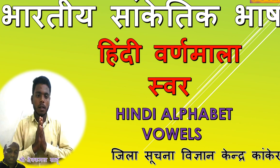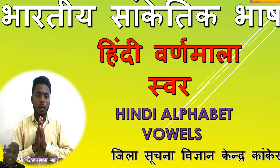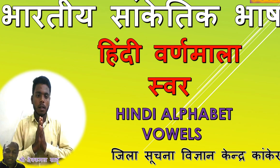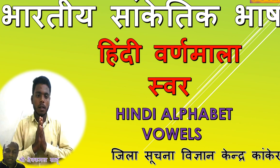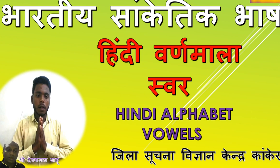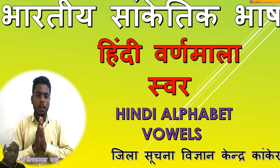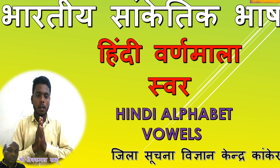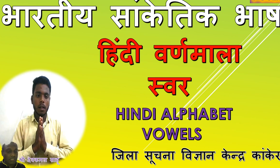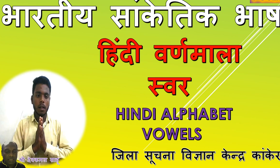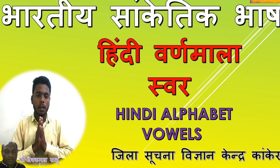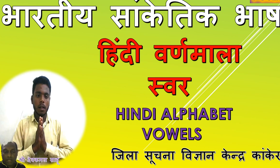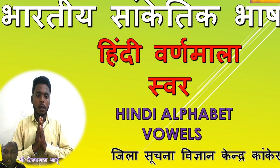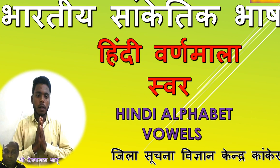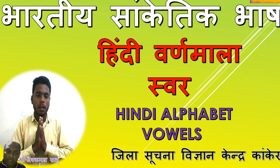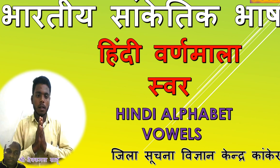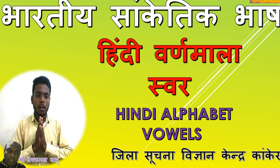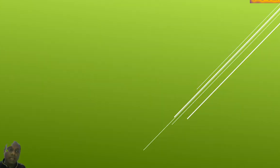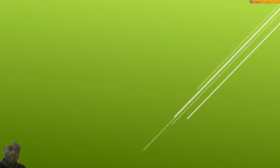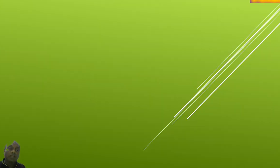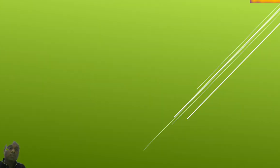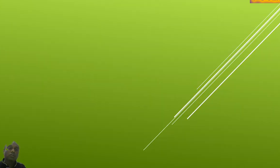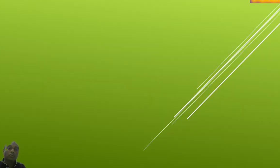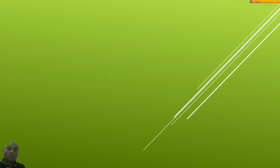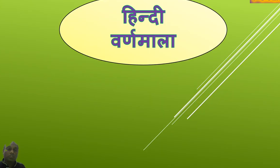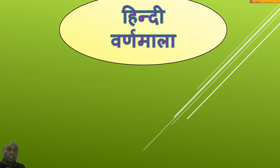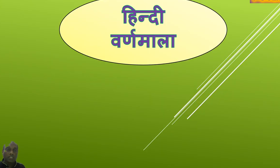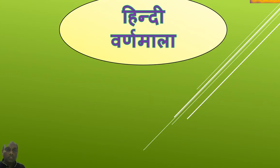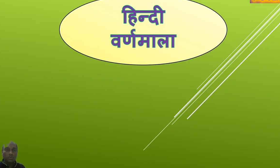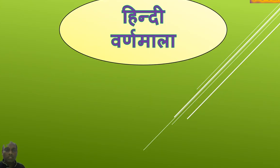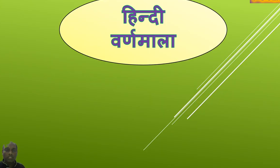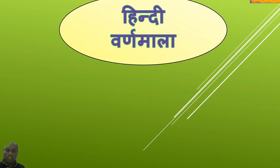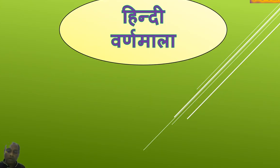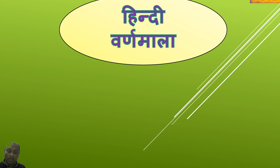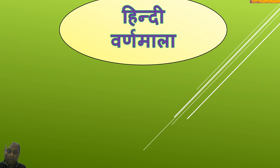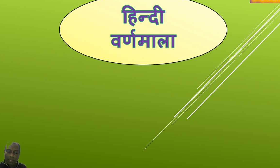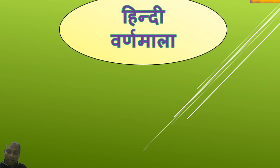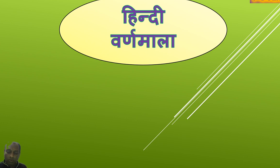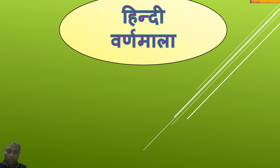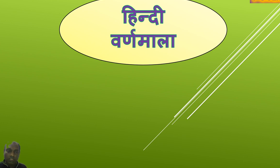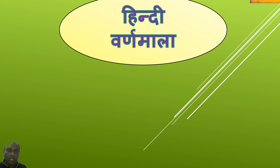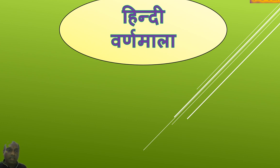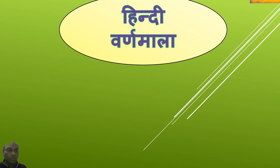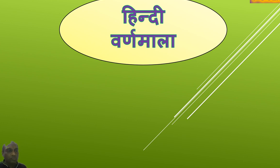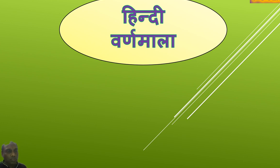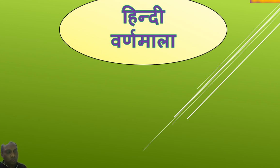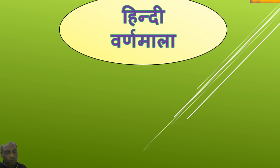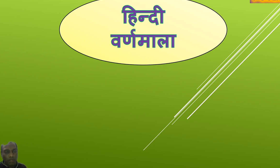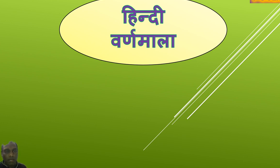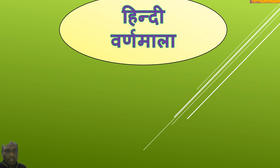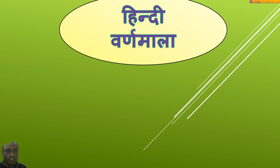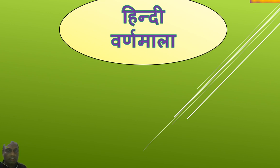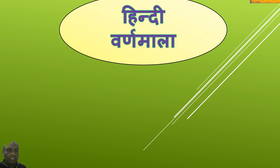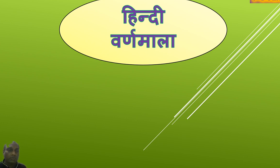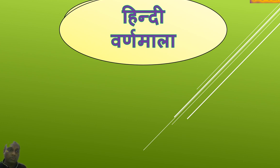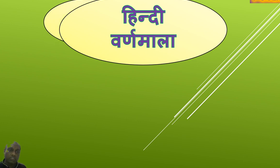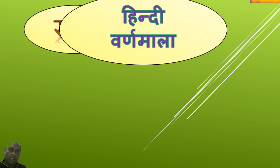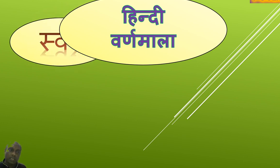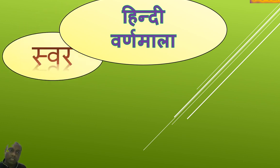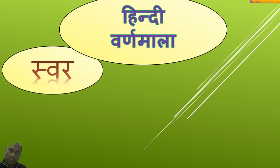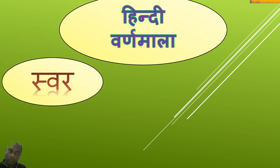जाएगा तो चलिए प्रारम करते हैं तो यह जो हिंदी वर्ण माला होती है उसमें दो प्रकार की चीज़े होती है एक तो